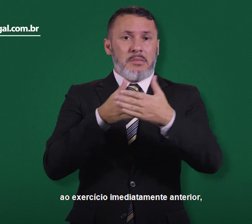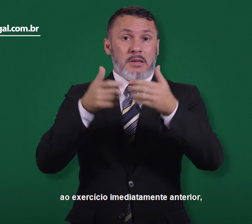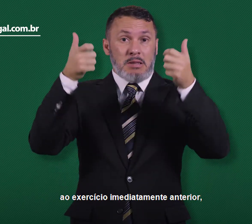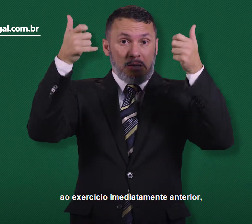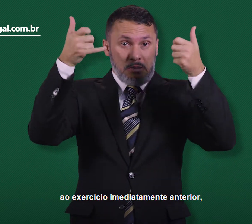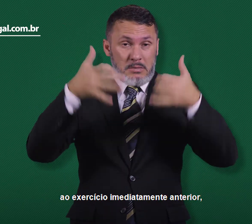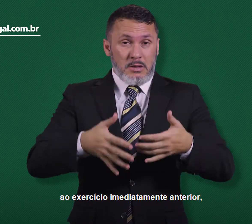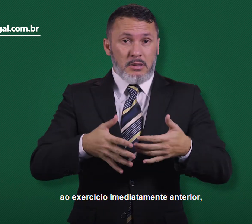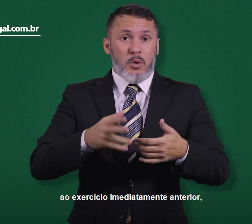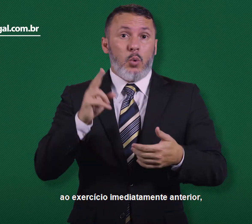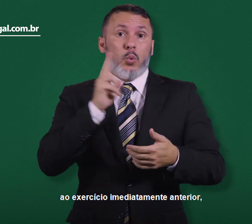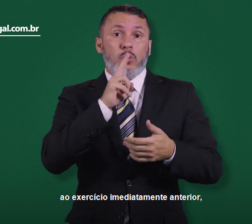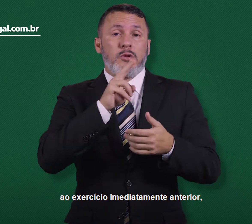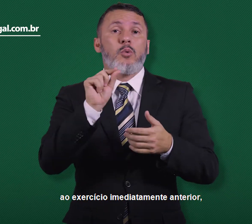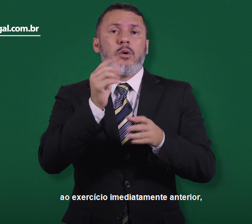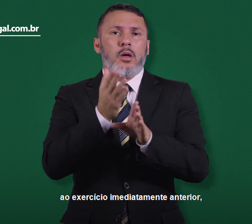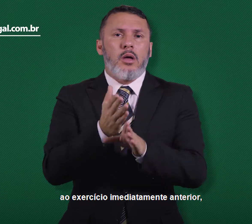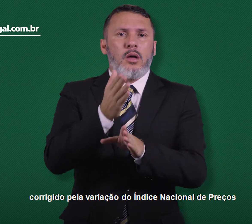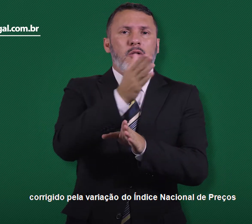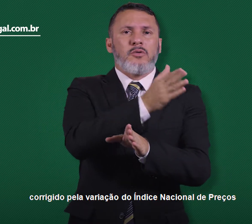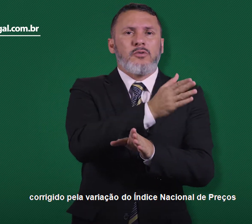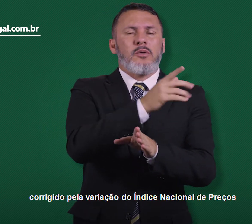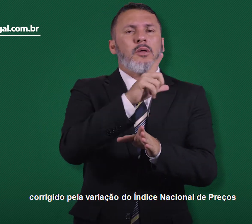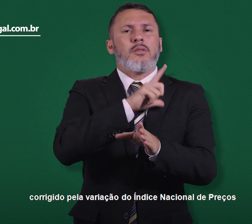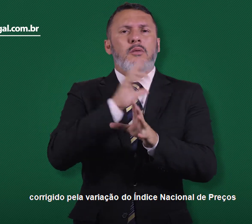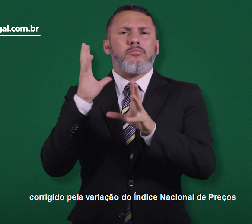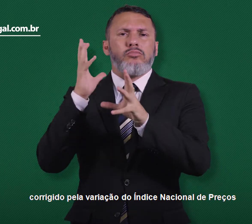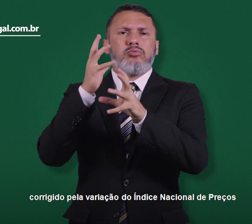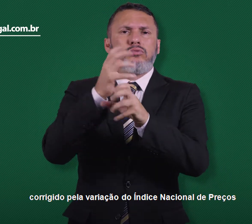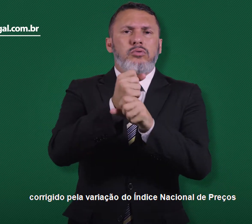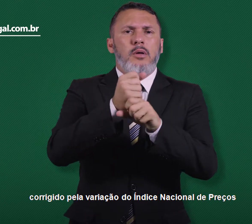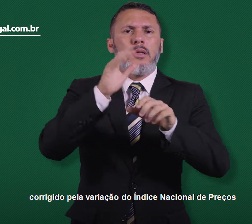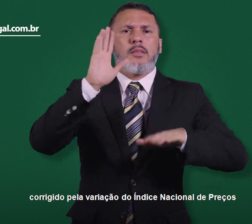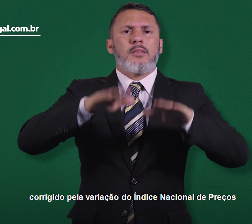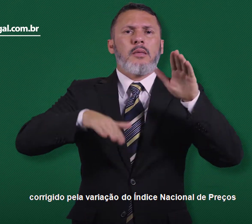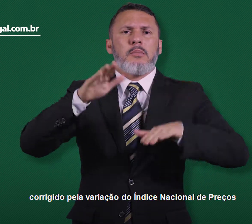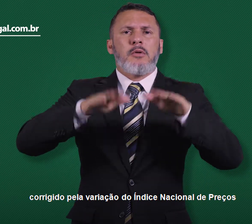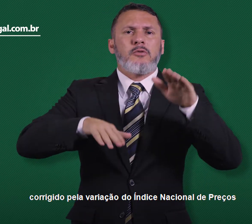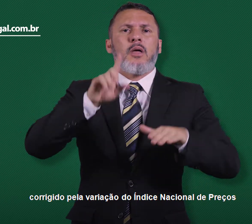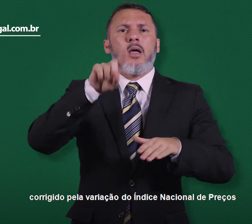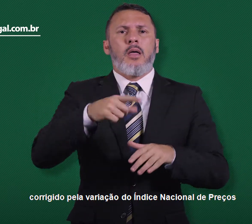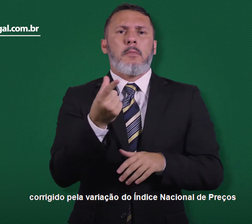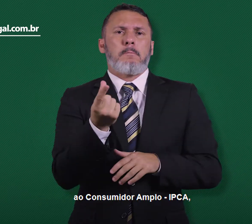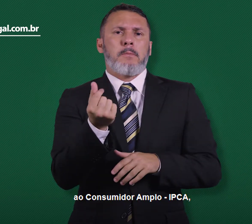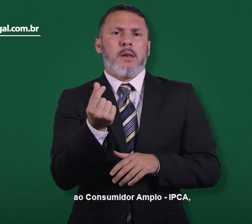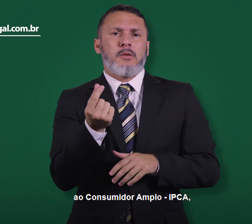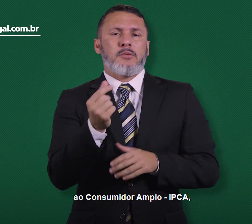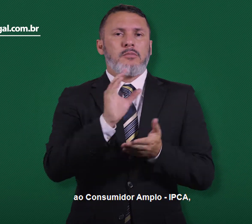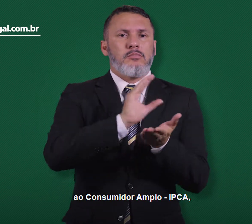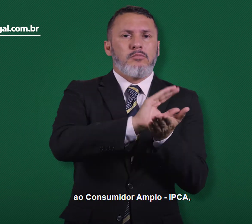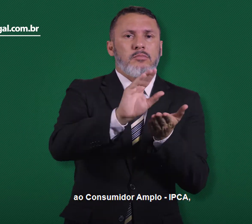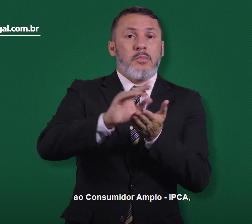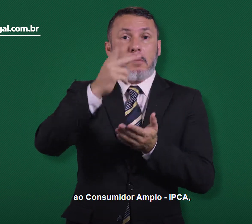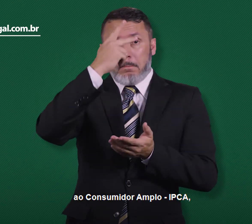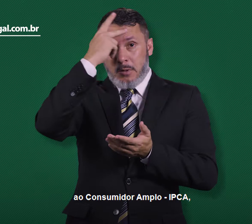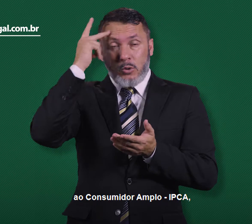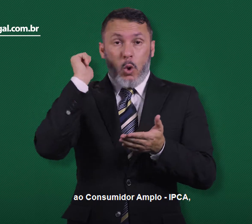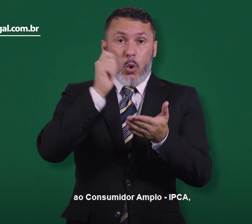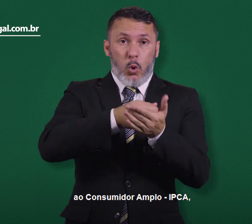exercício imediatamente anterior, corrigido pela variação do Índice Nacional de Preços ao Consumidor Amplo,